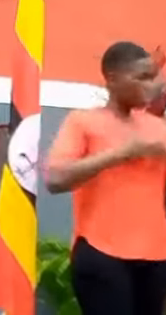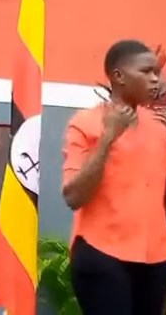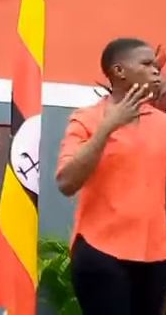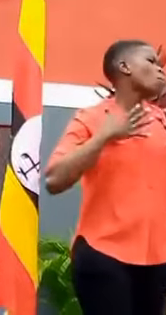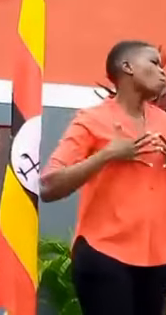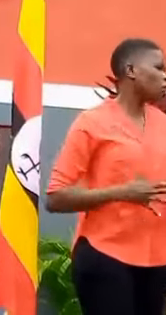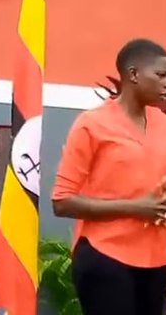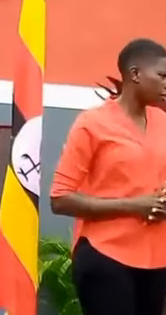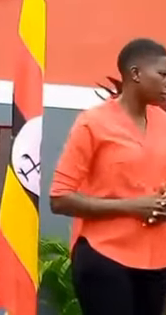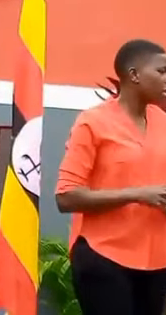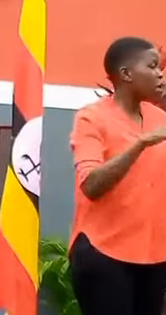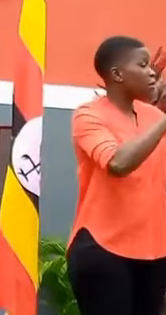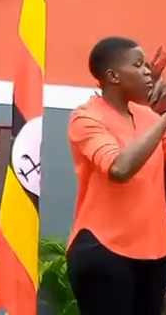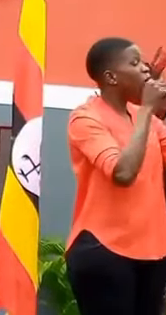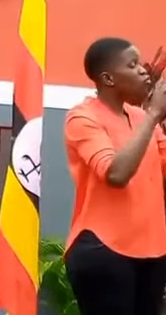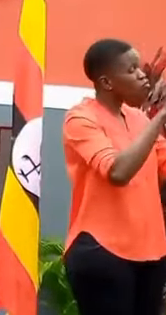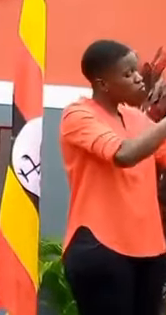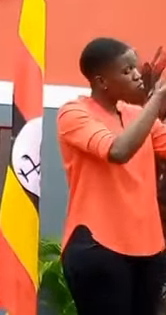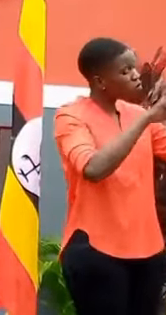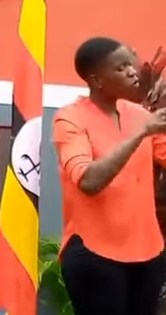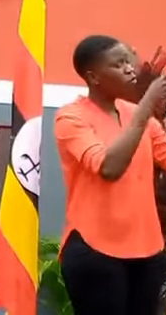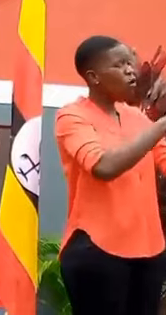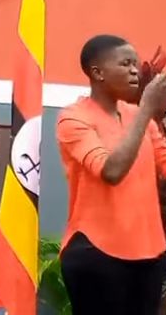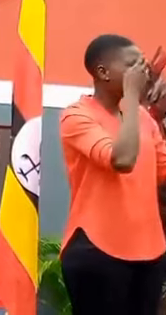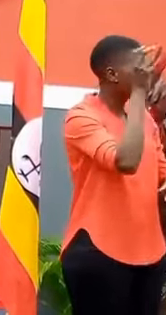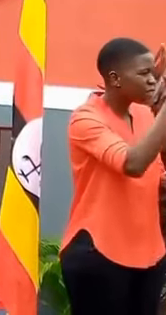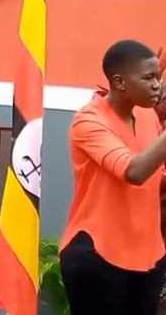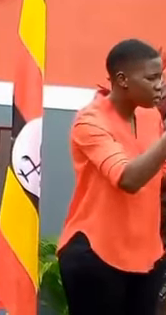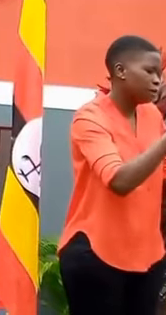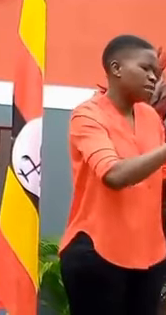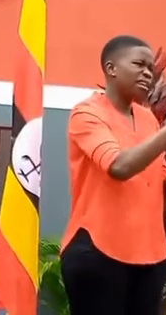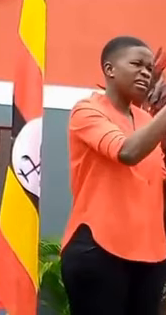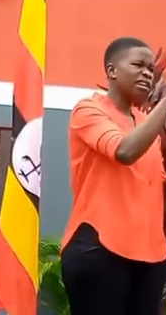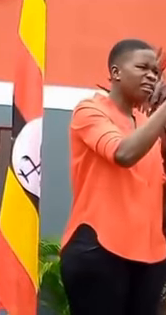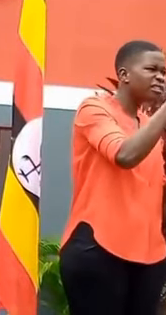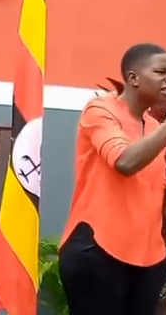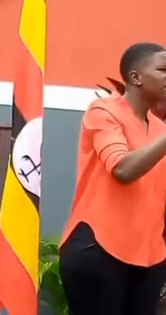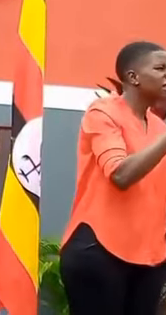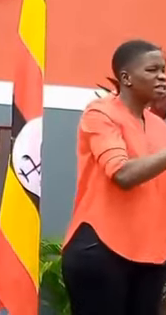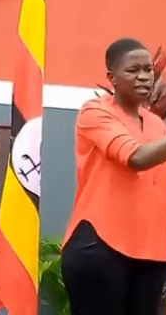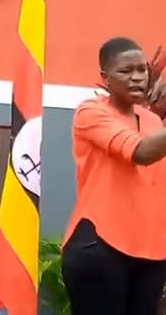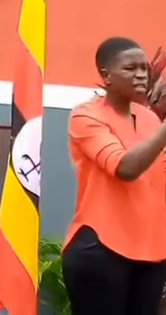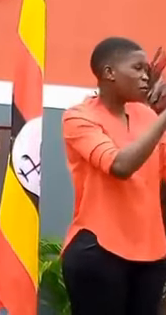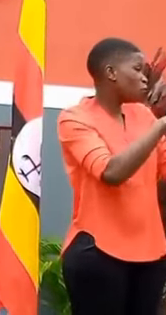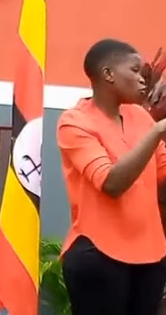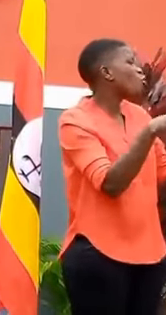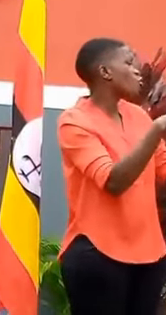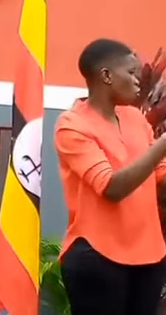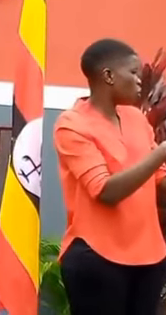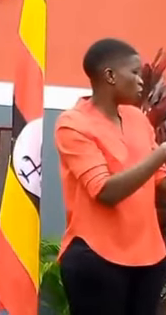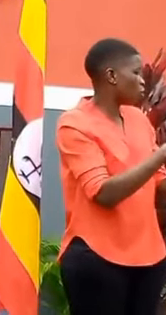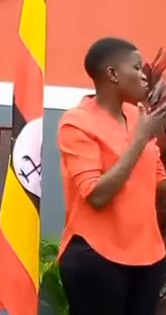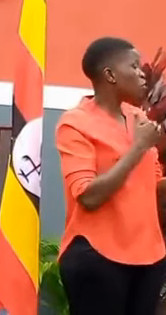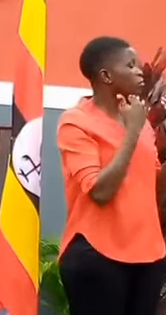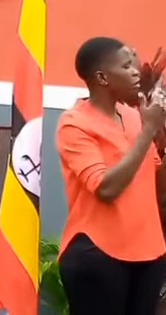abavudde mu bibiina ebirala okuli ne FDC tubaaniriza nammwe nnyo naye njagala nkisimbeko